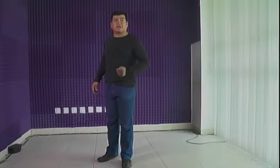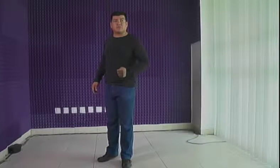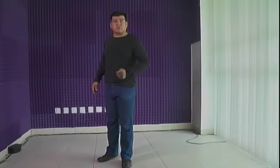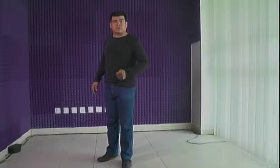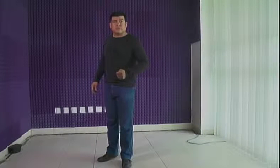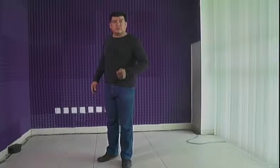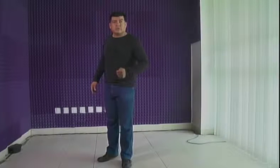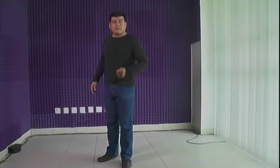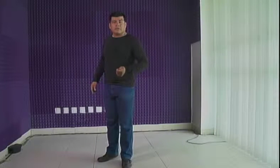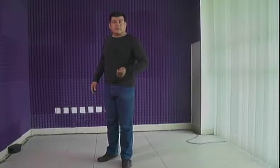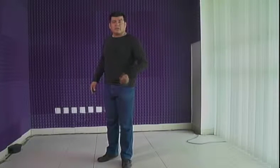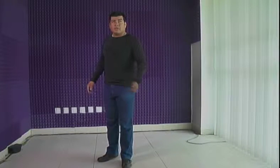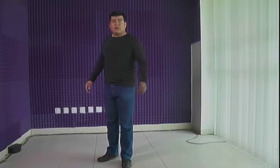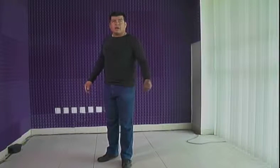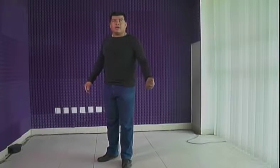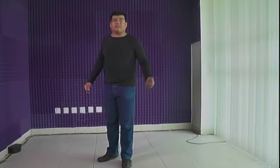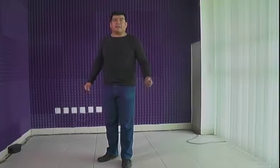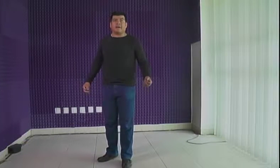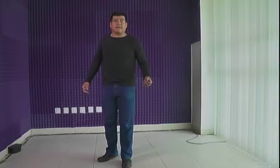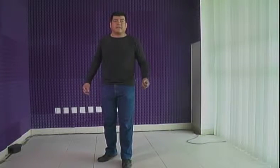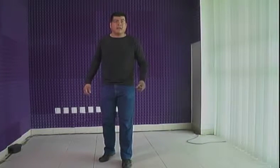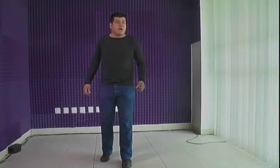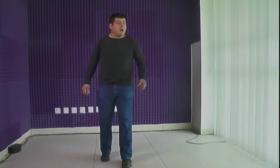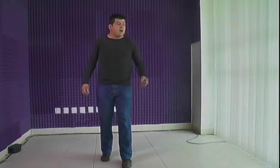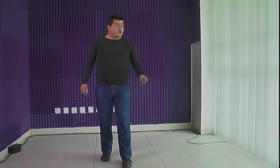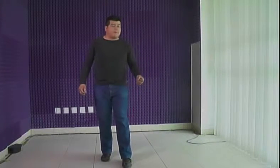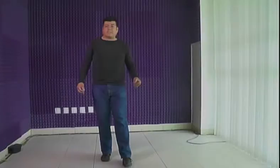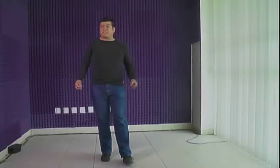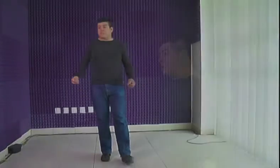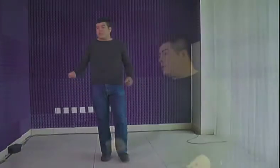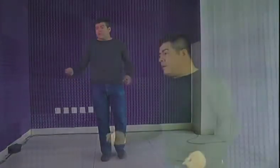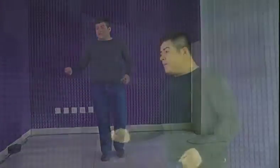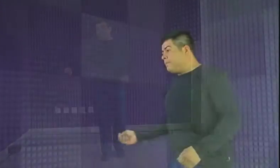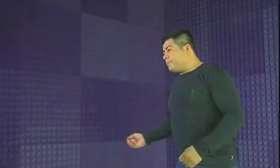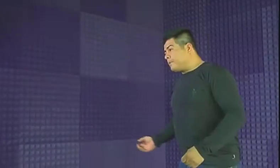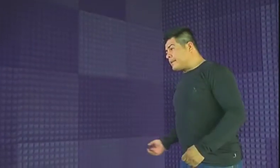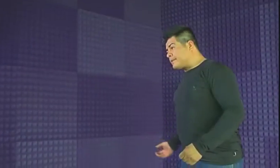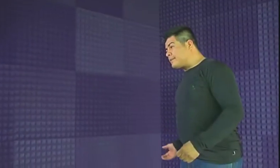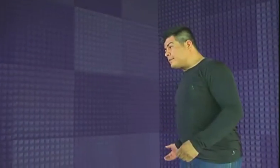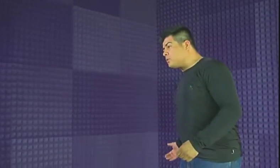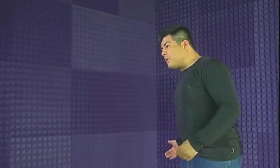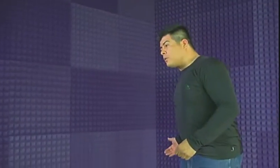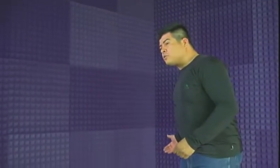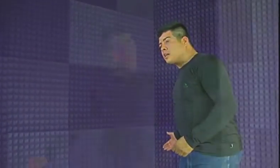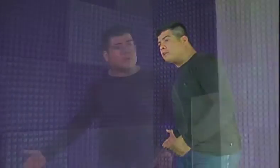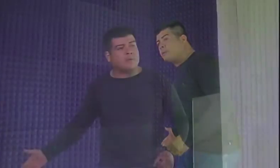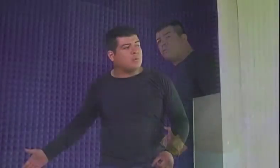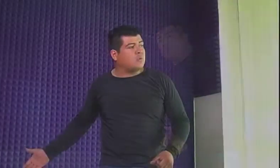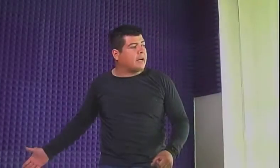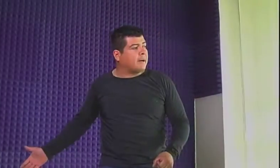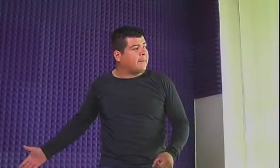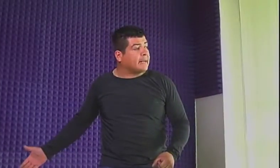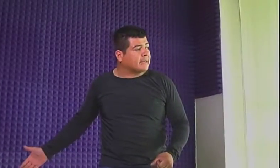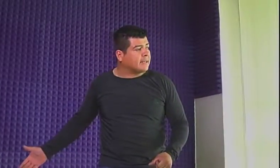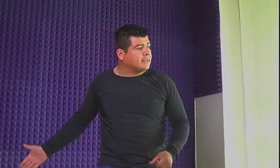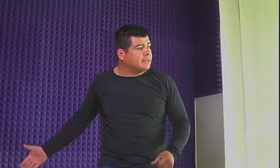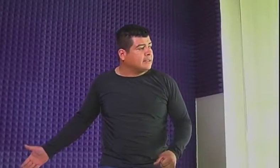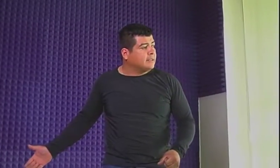Jesús. Artaban, abatido, se sentó acostado de una barda.